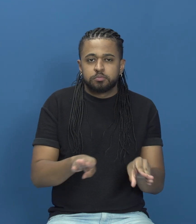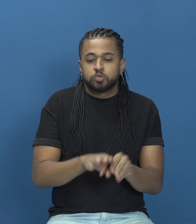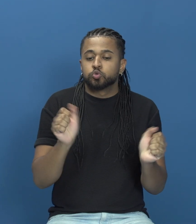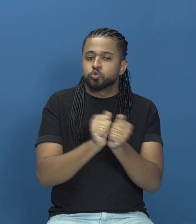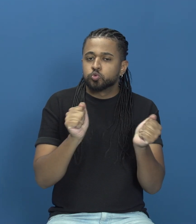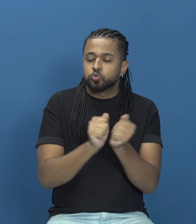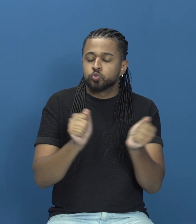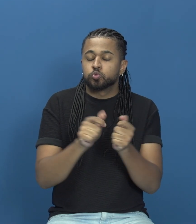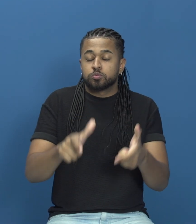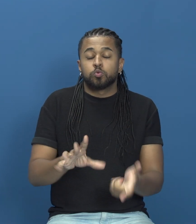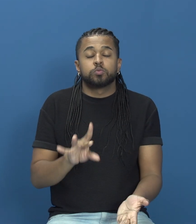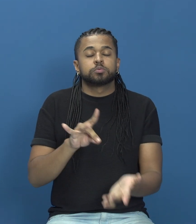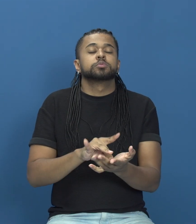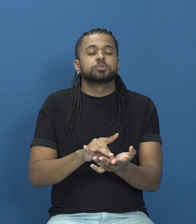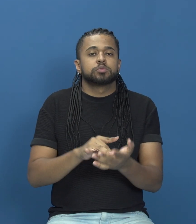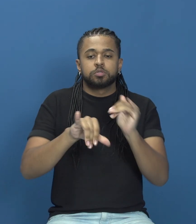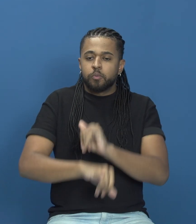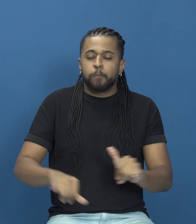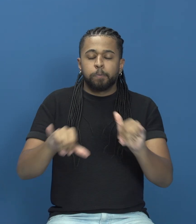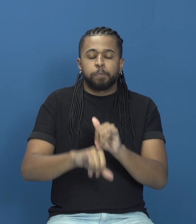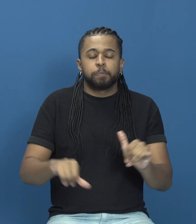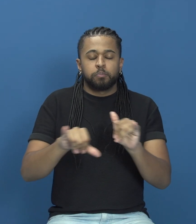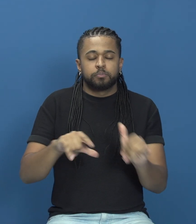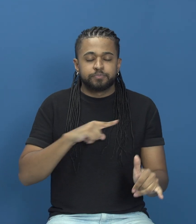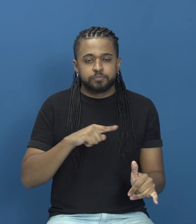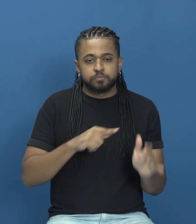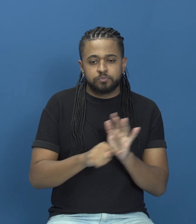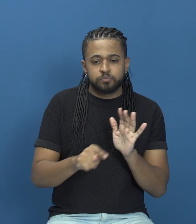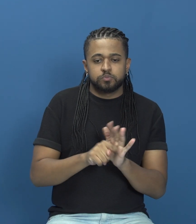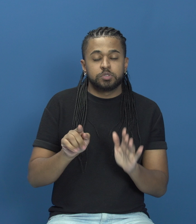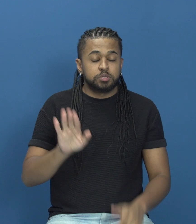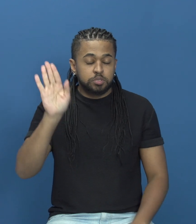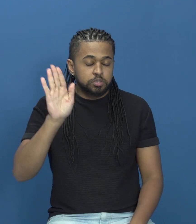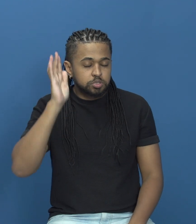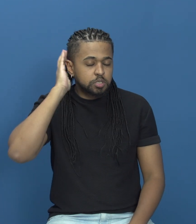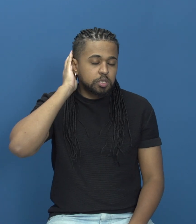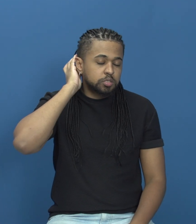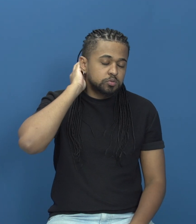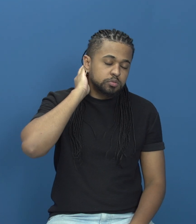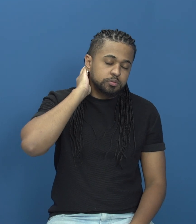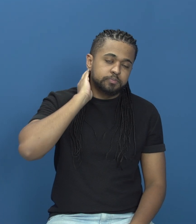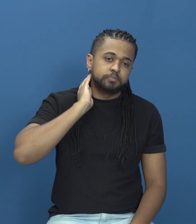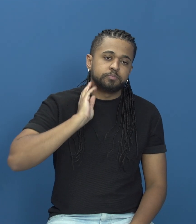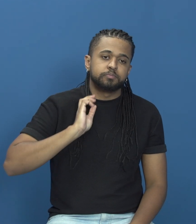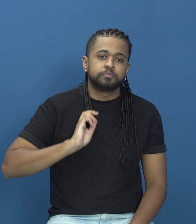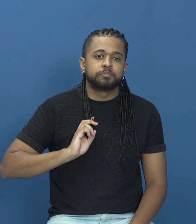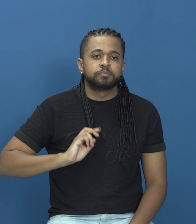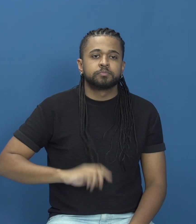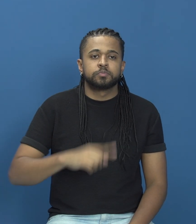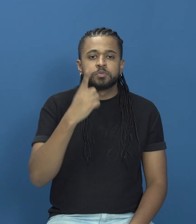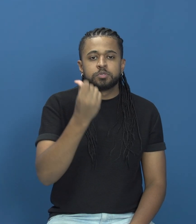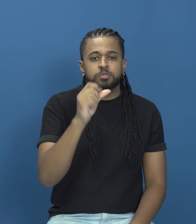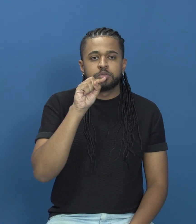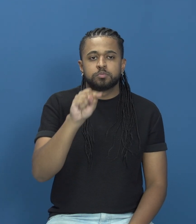a órgãos oficiais, das informações prestadas pelos candidatos, pelas candidatas.